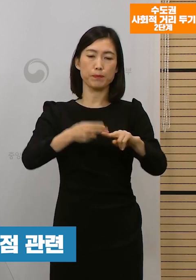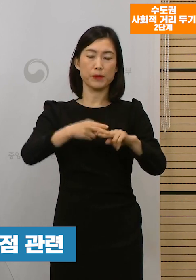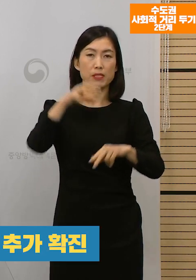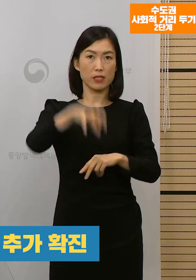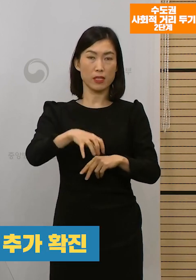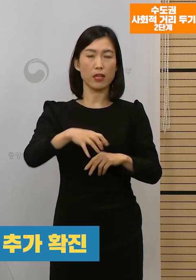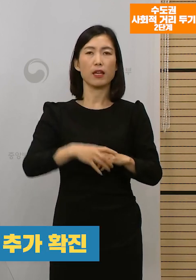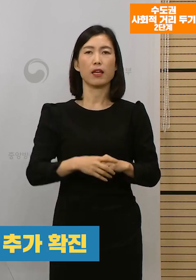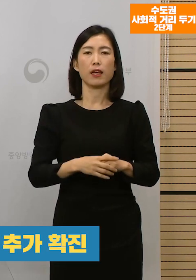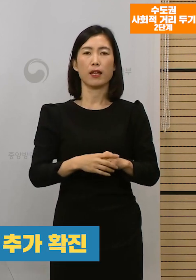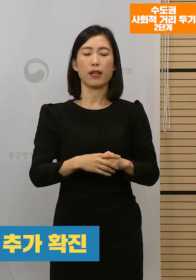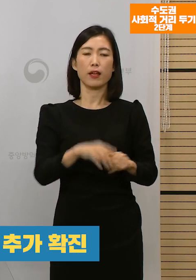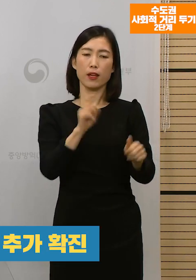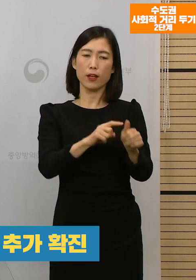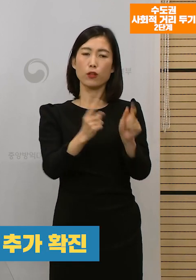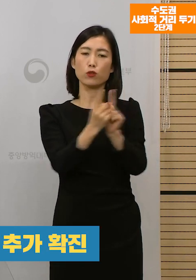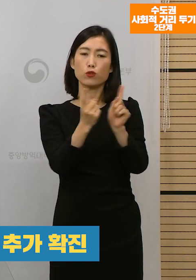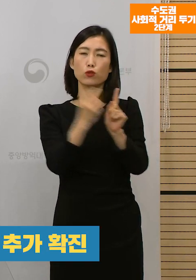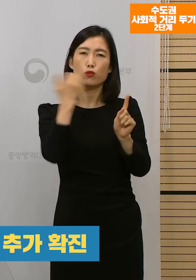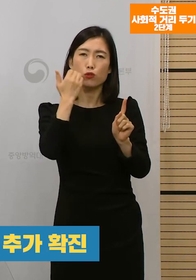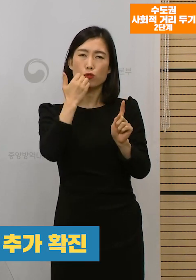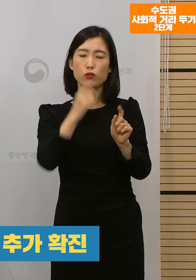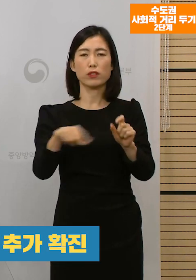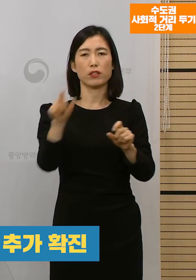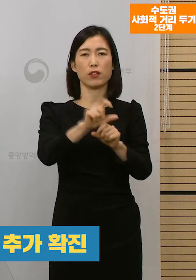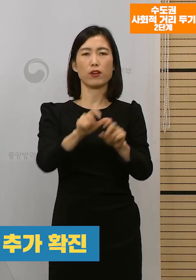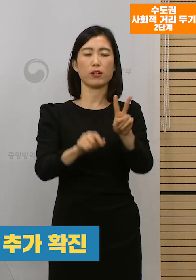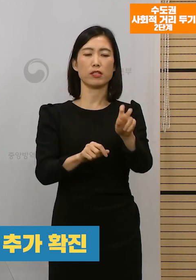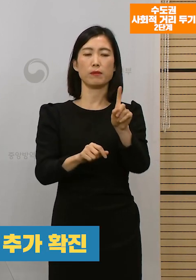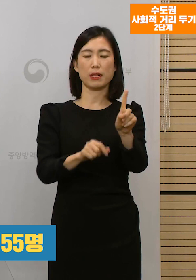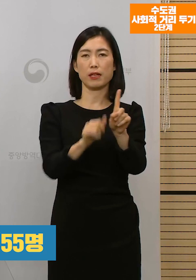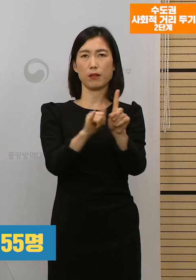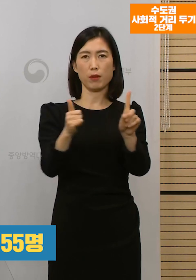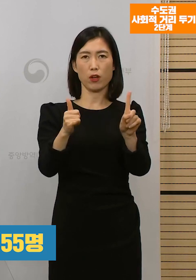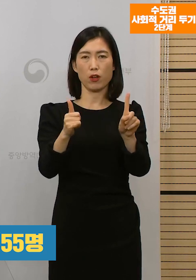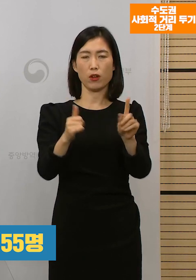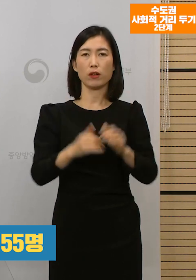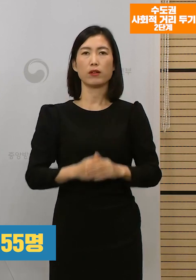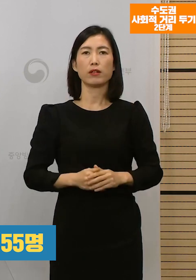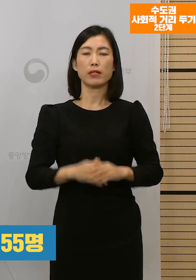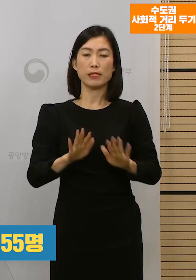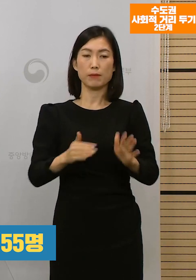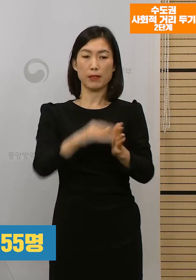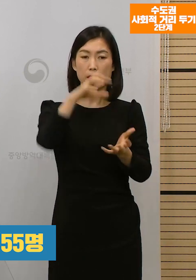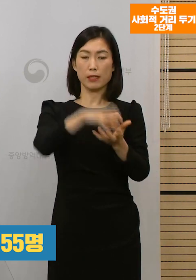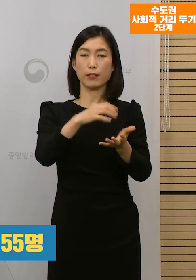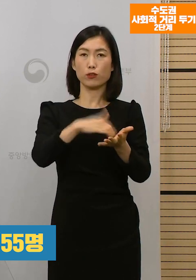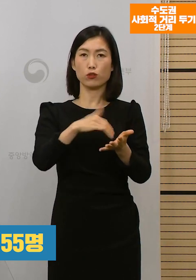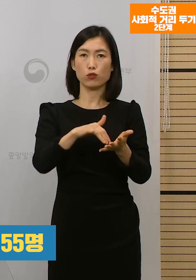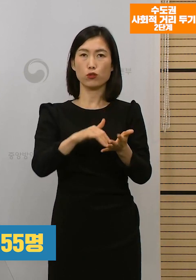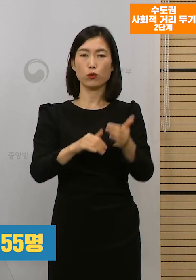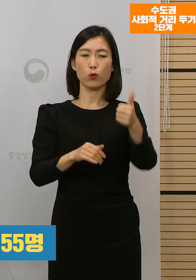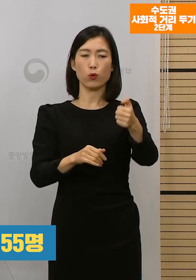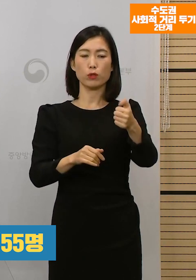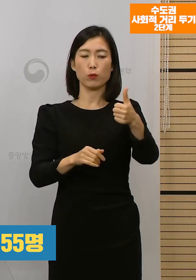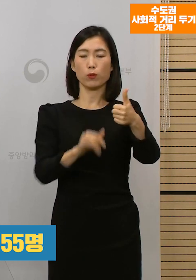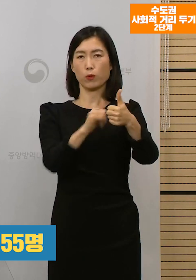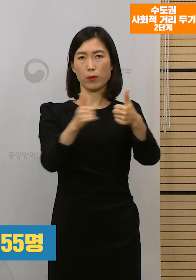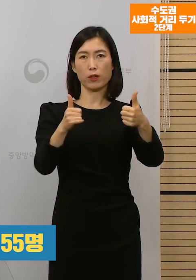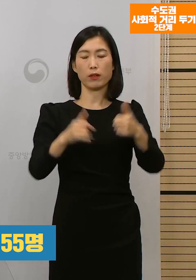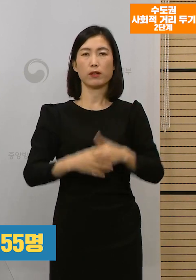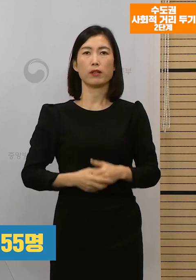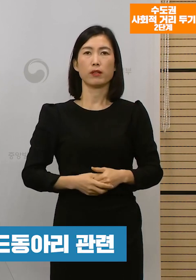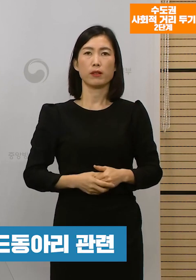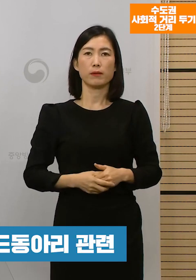관련하여 접촉자 조사 중에 21명이 추가되었습니다. 현재까지 누적 확진자는 총